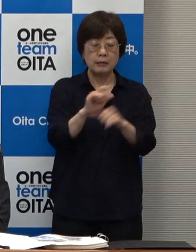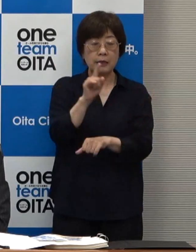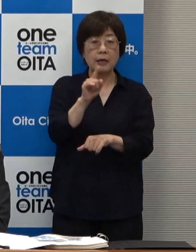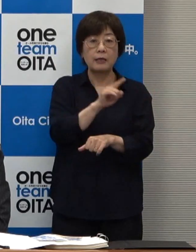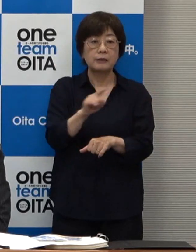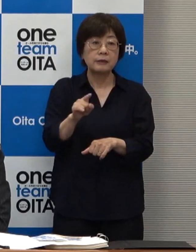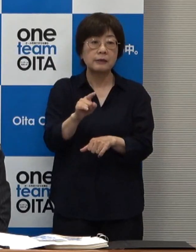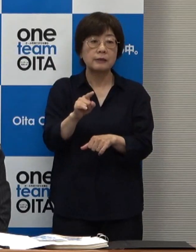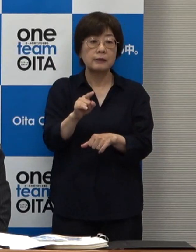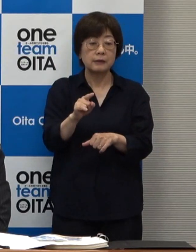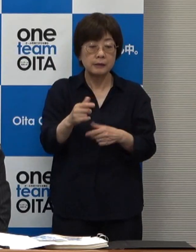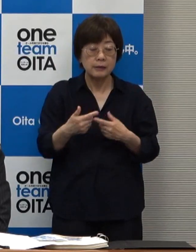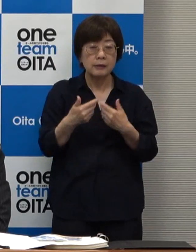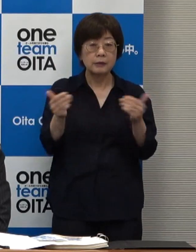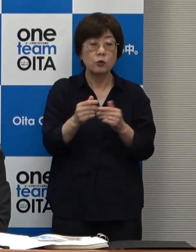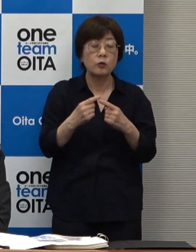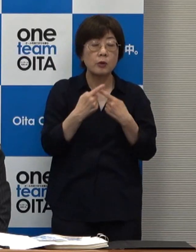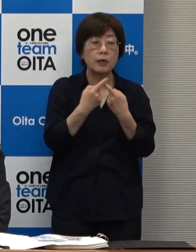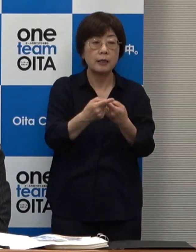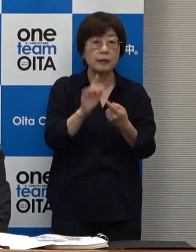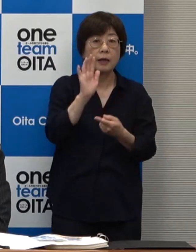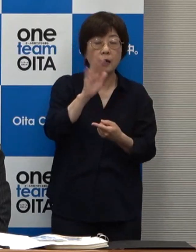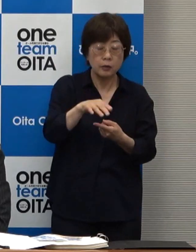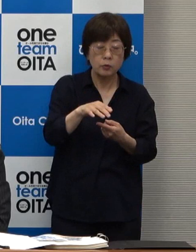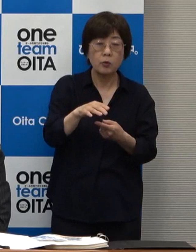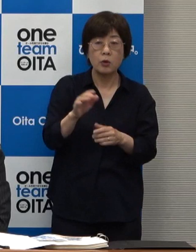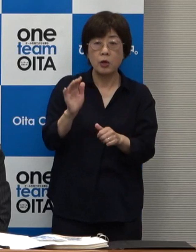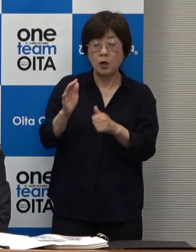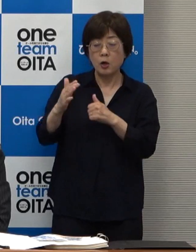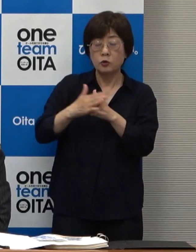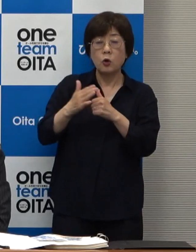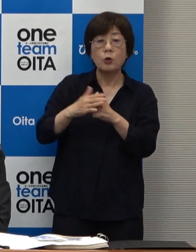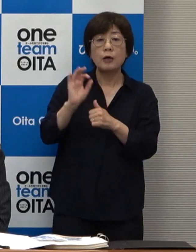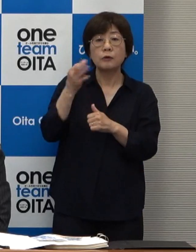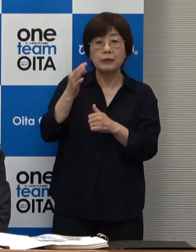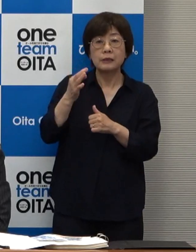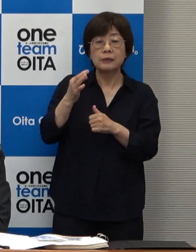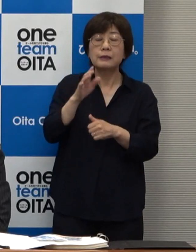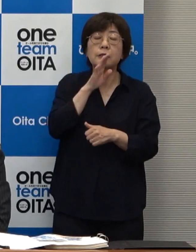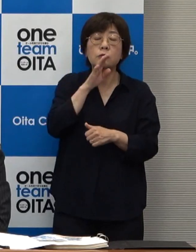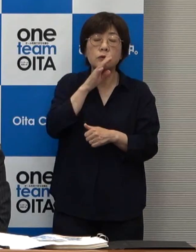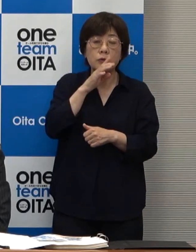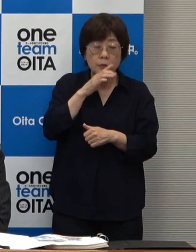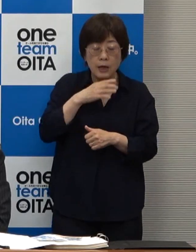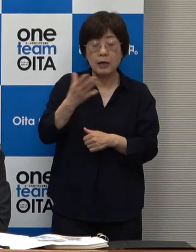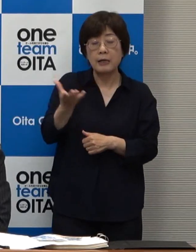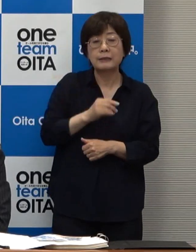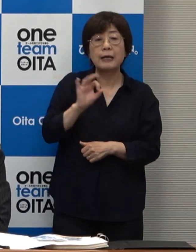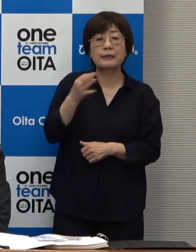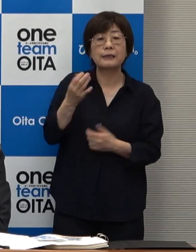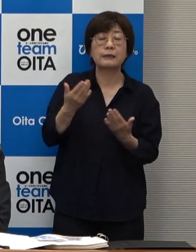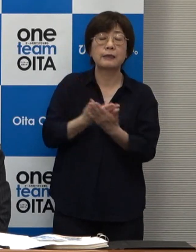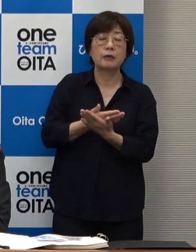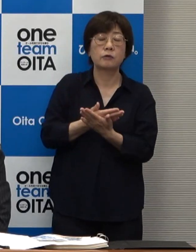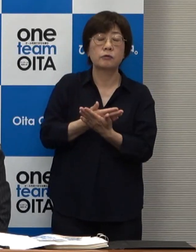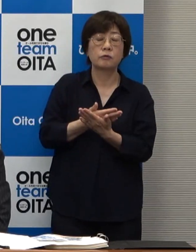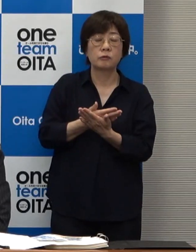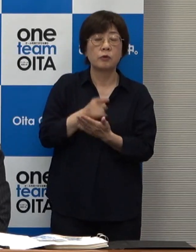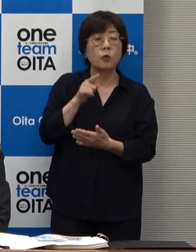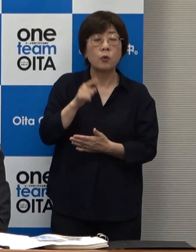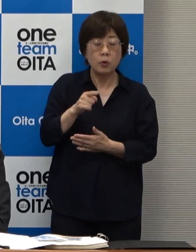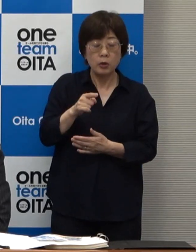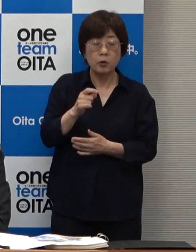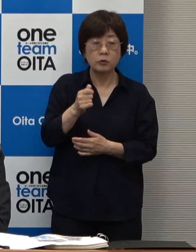から借金を負うという生活をスタートをできるだ